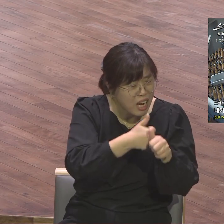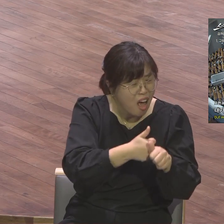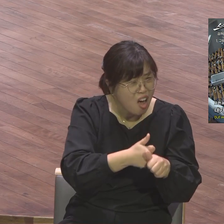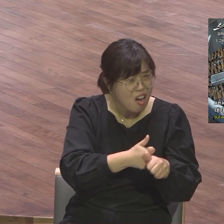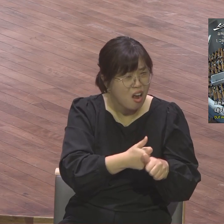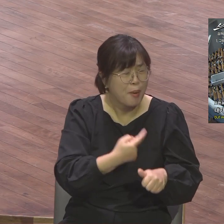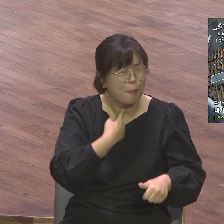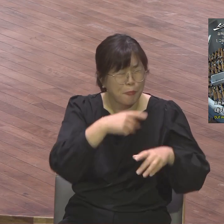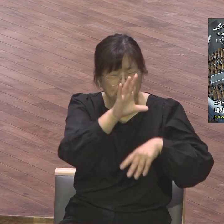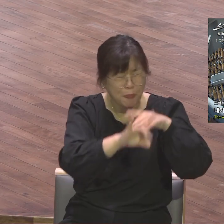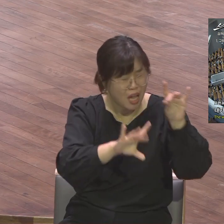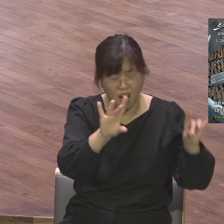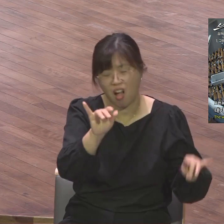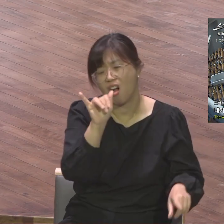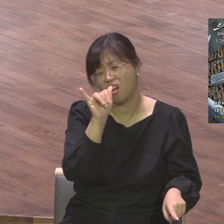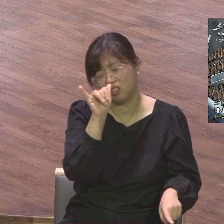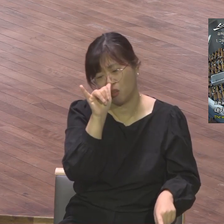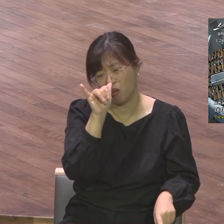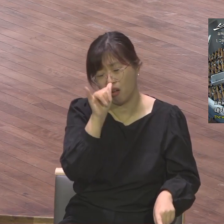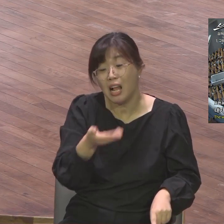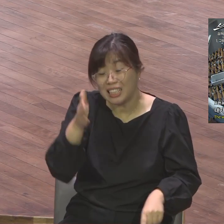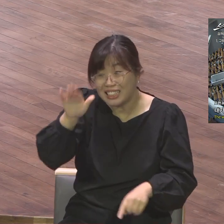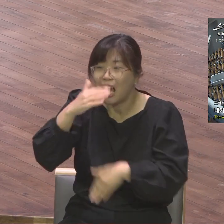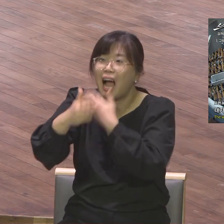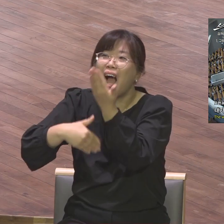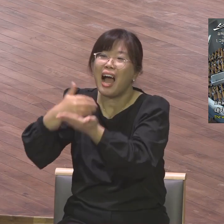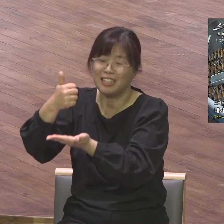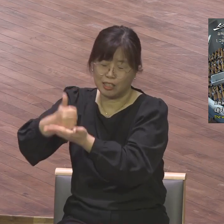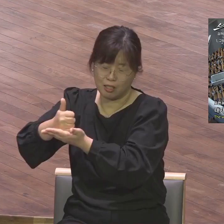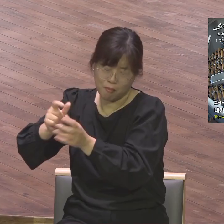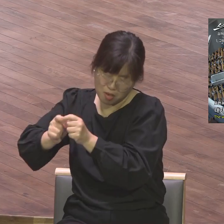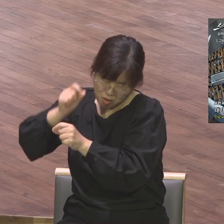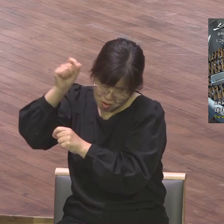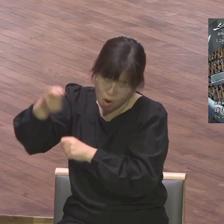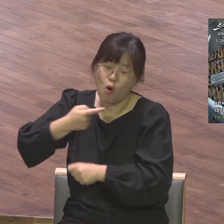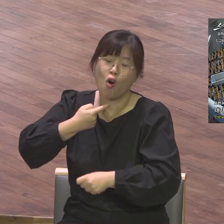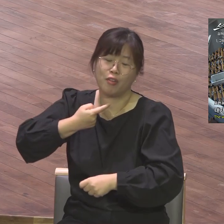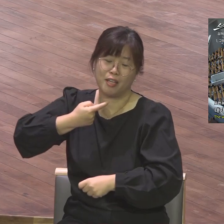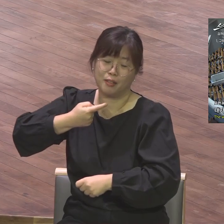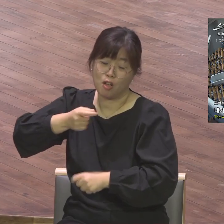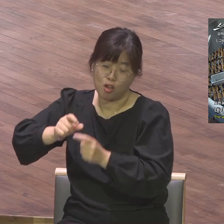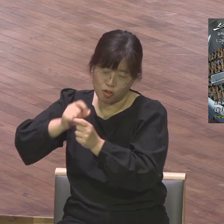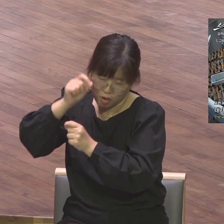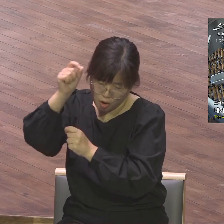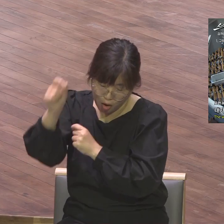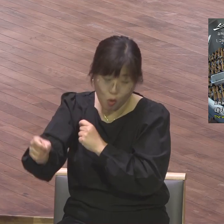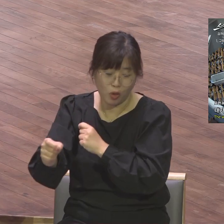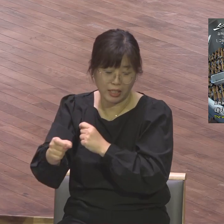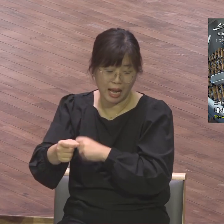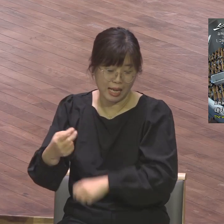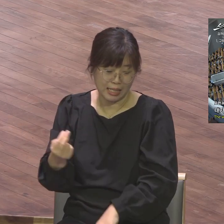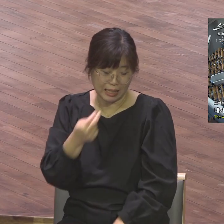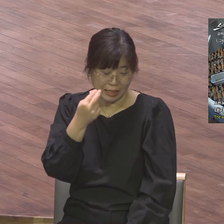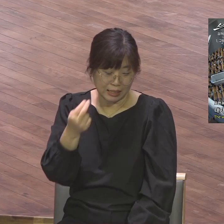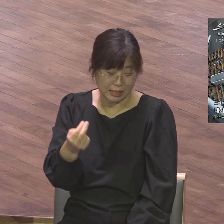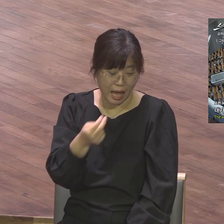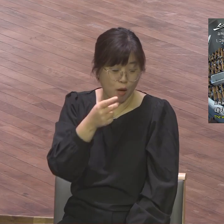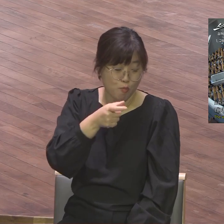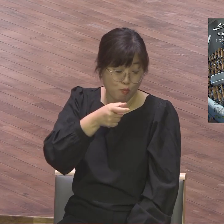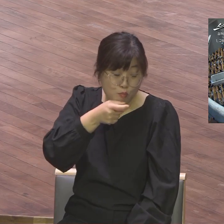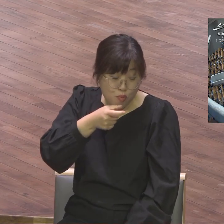영원히 목마르지 아니하리니 내가 주는 물은 그 속에서 영생하도록 솟아나는 샘물이